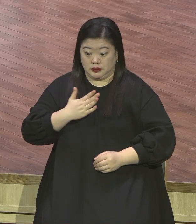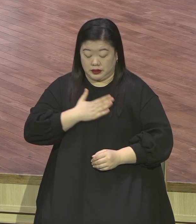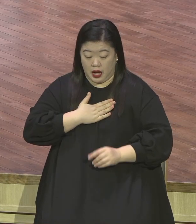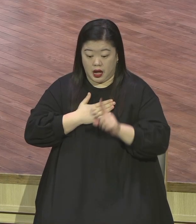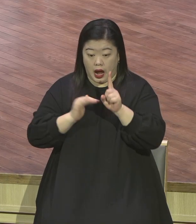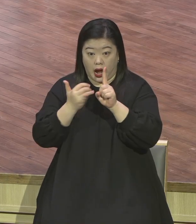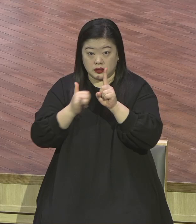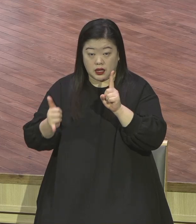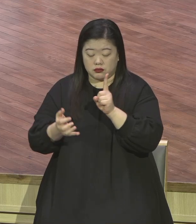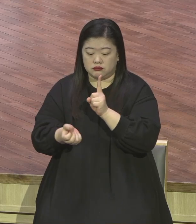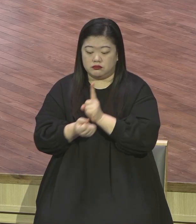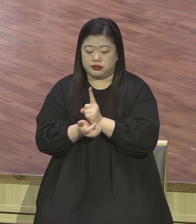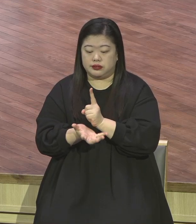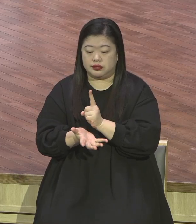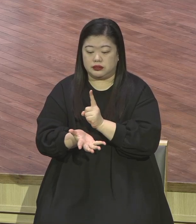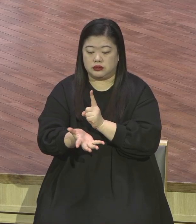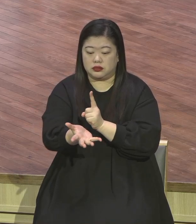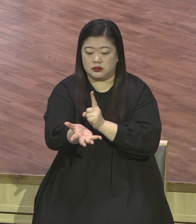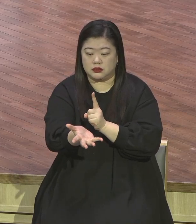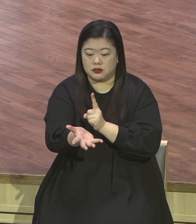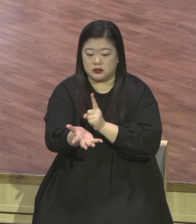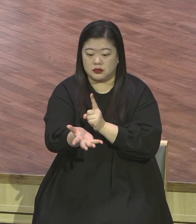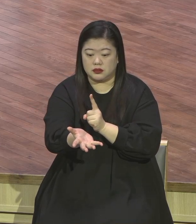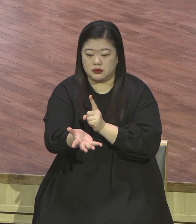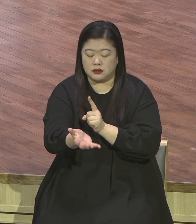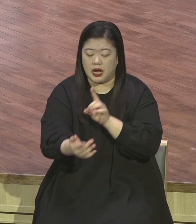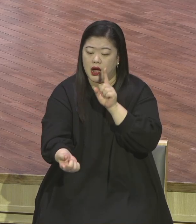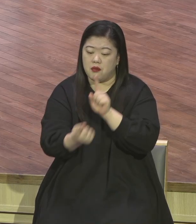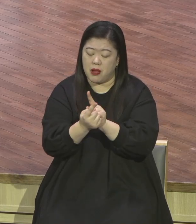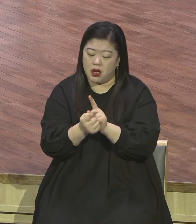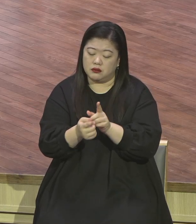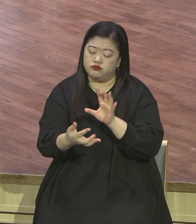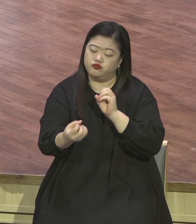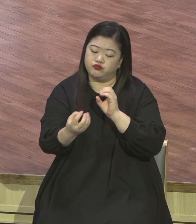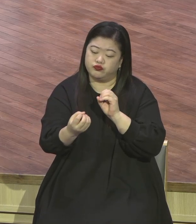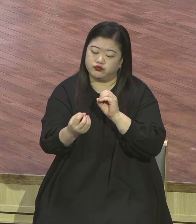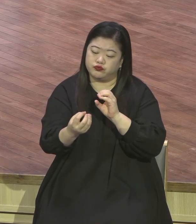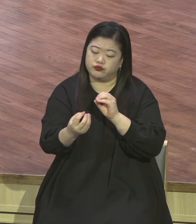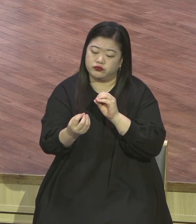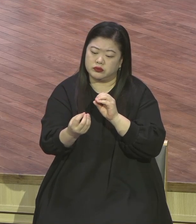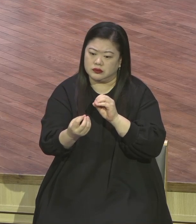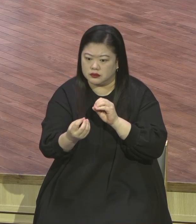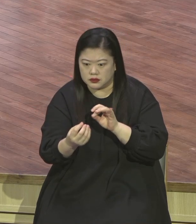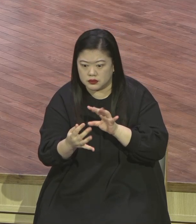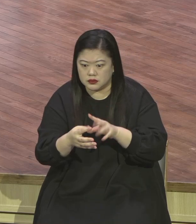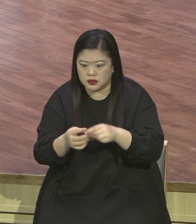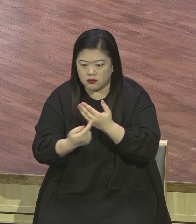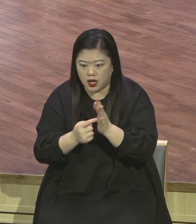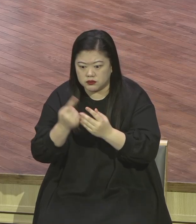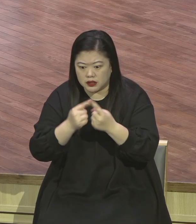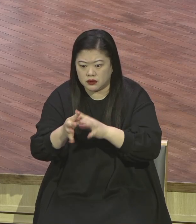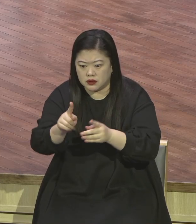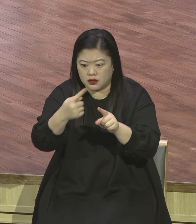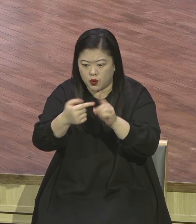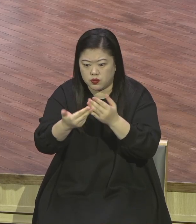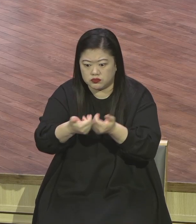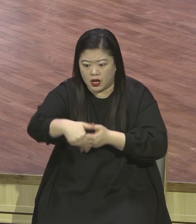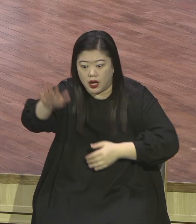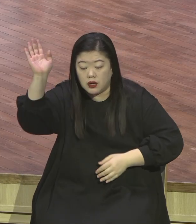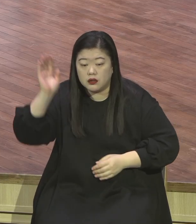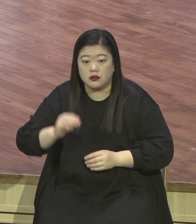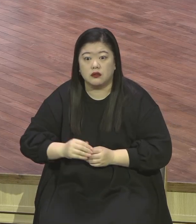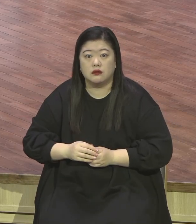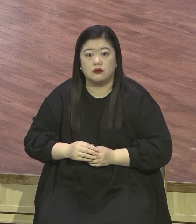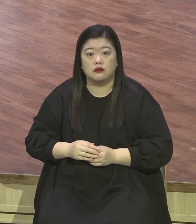그냥 뭘 그게 뭐요? 자기가 그렇게 만든 거예요 누구를 만나서 어떤 내용이냐 생명을